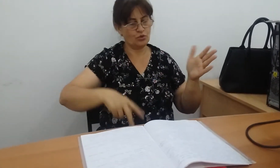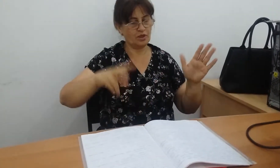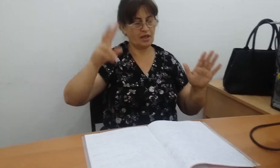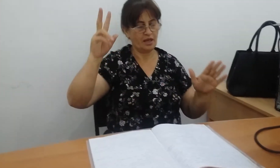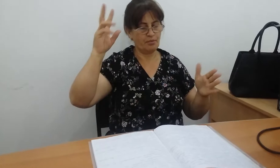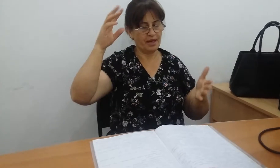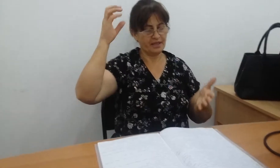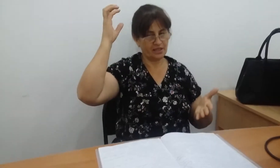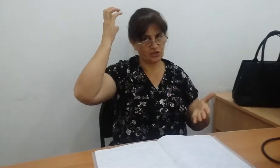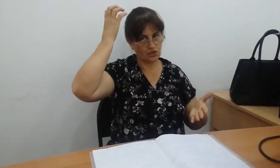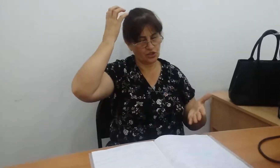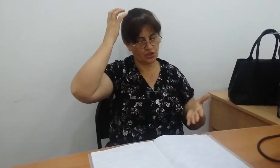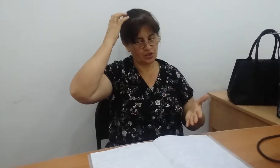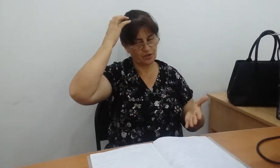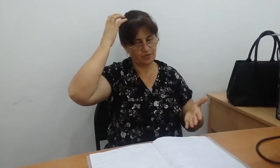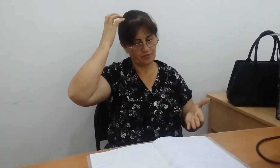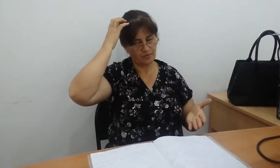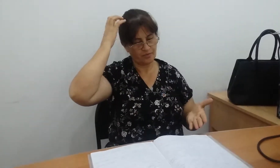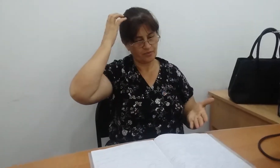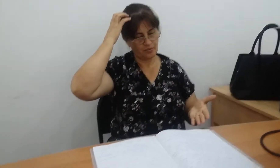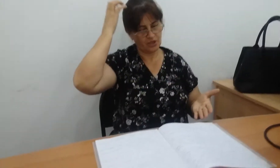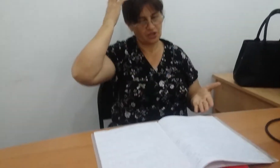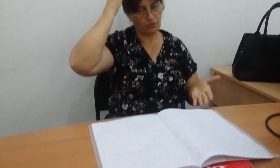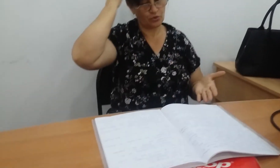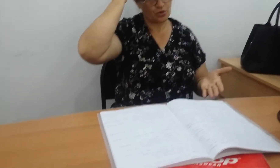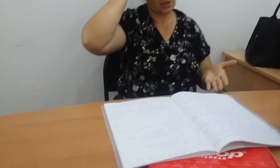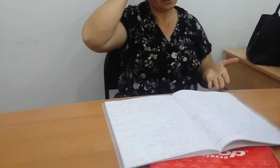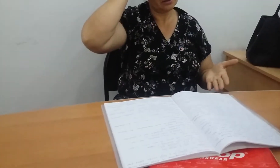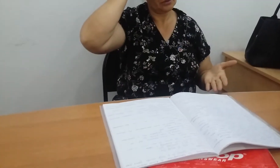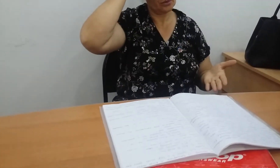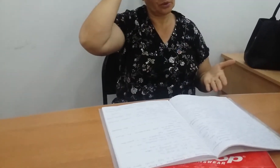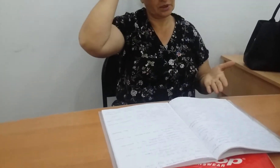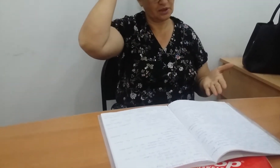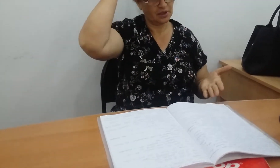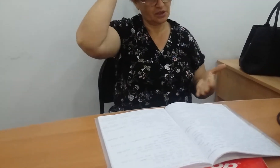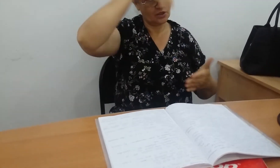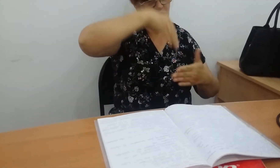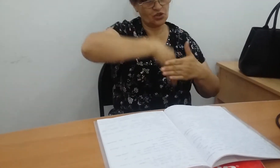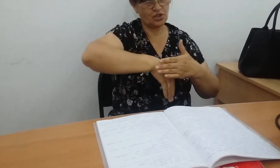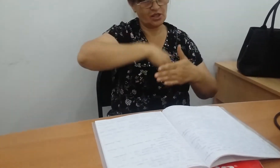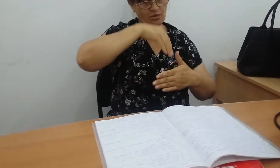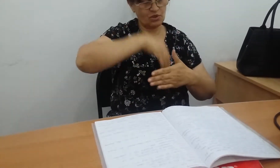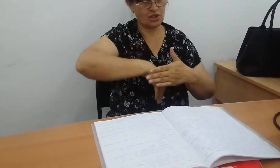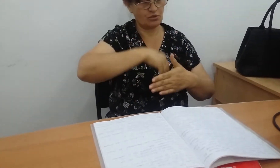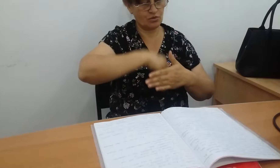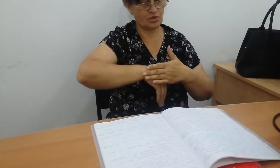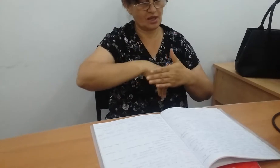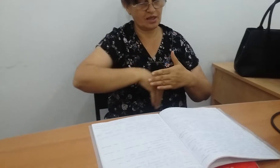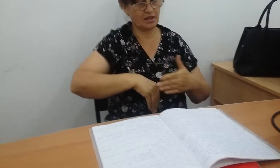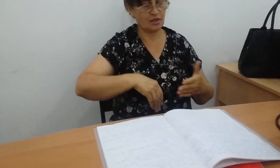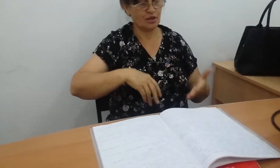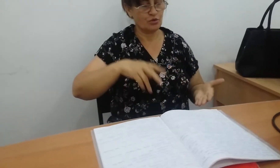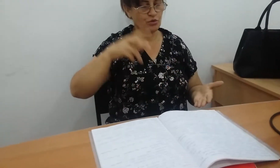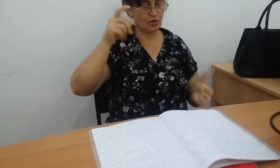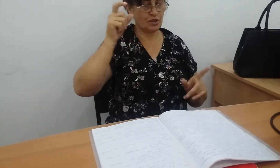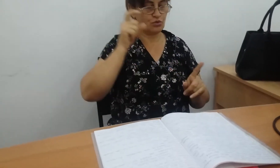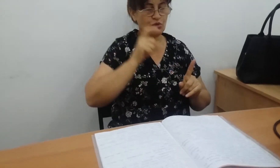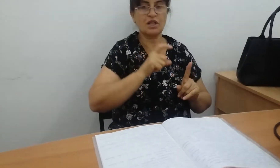sonra me ama içi başa vurursam sonra içindeki müjdesi gösterdi. Allah dedi. Sonra